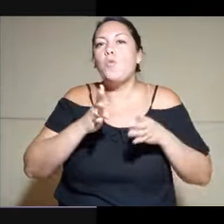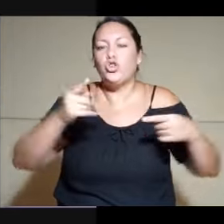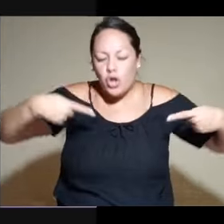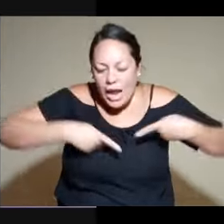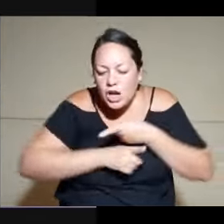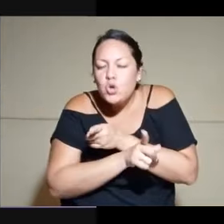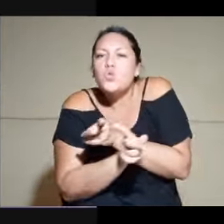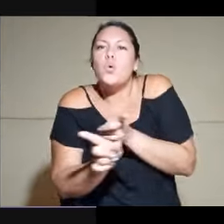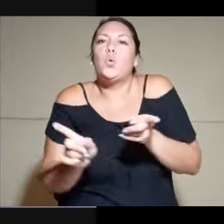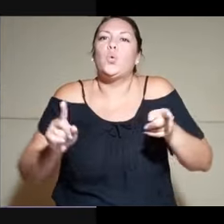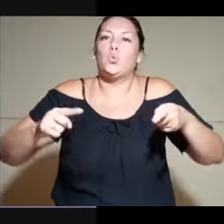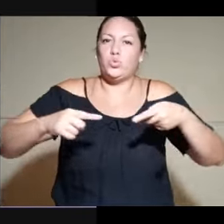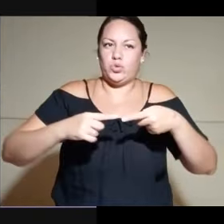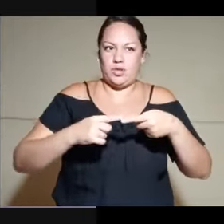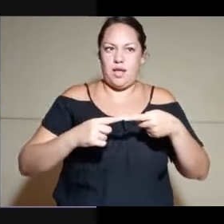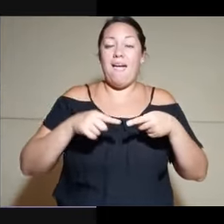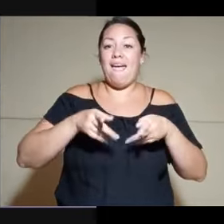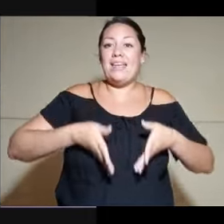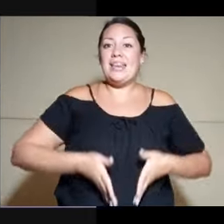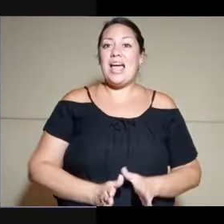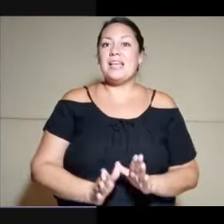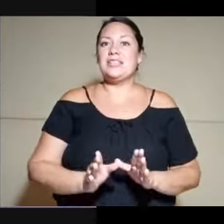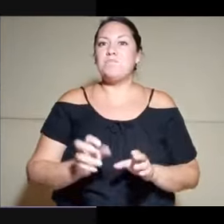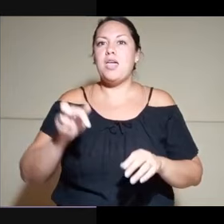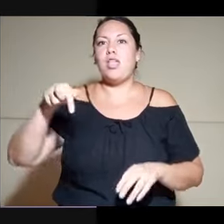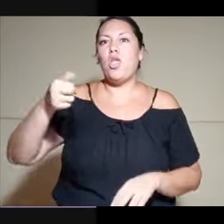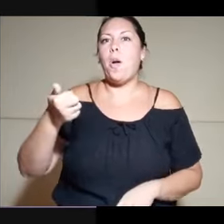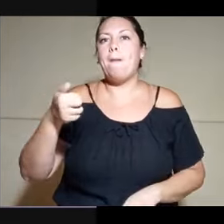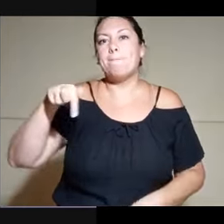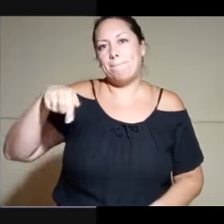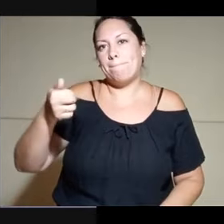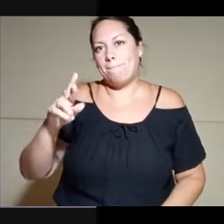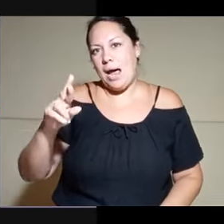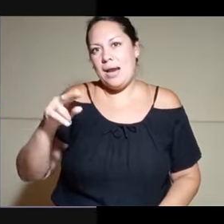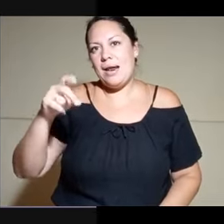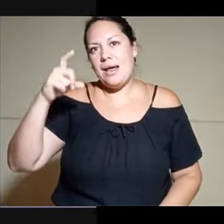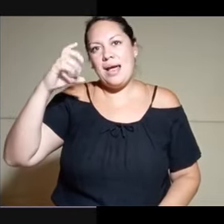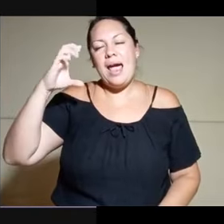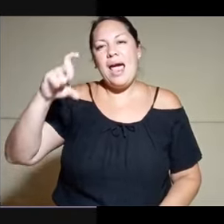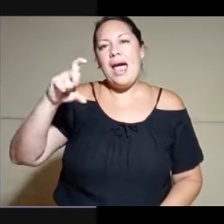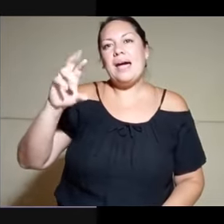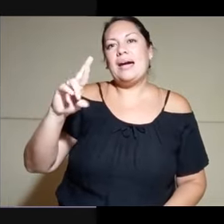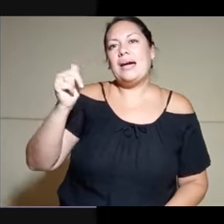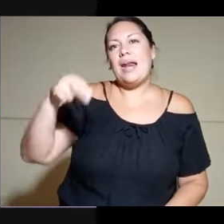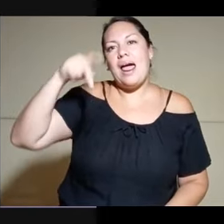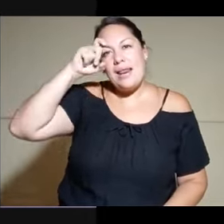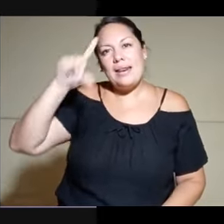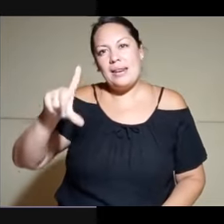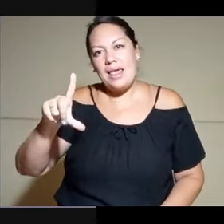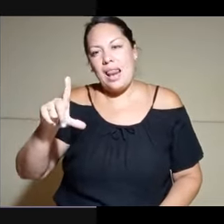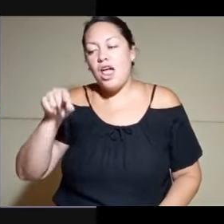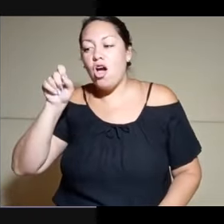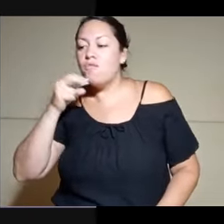Se cruzan las fibras motoras, la vía piramidal o la vía motora, y está el nacimiento de